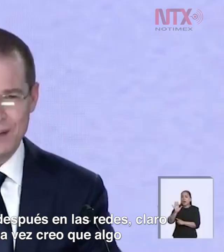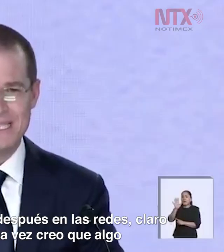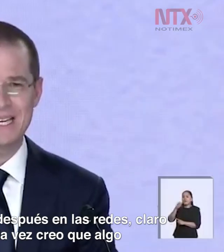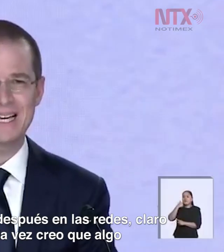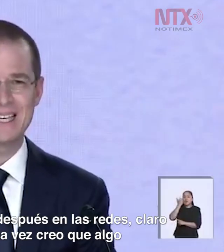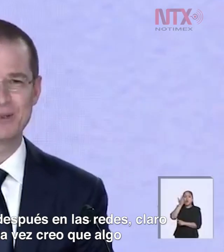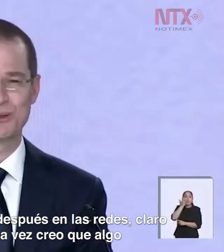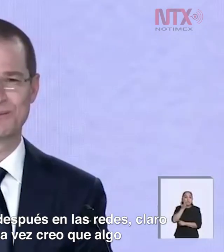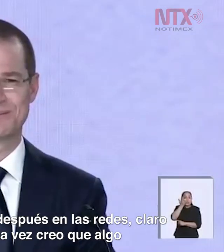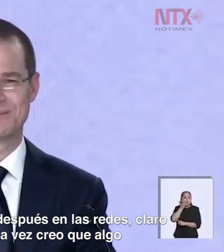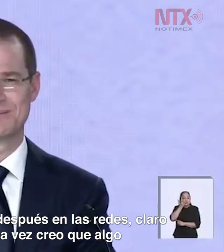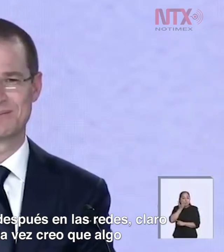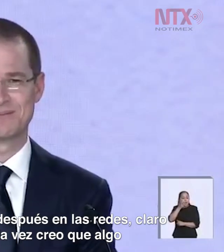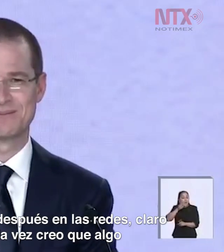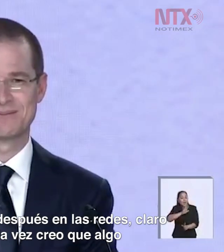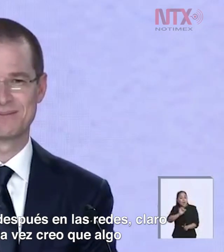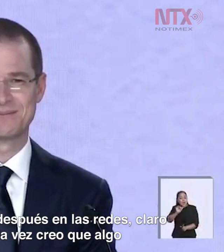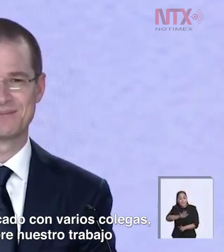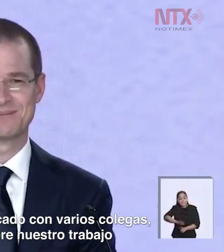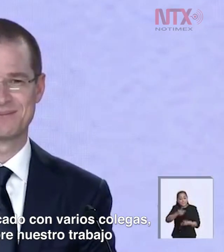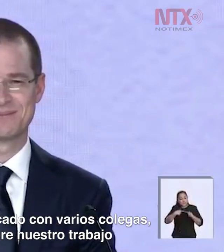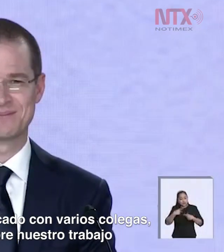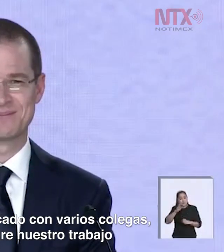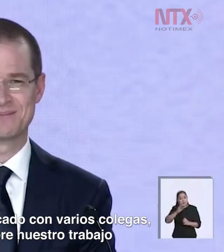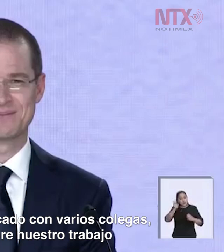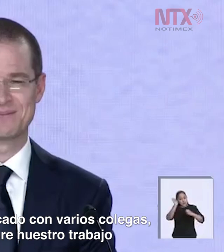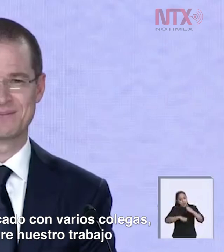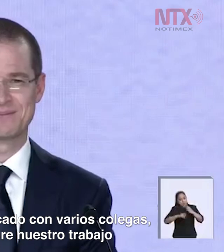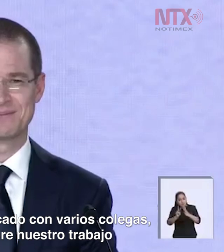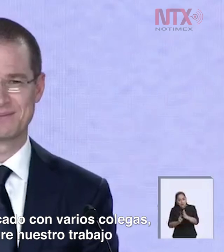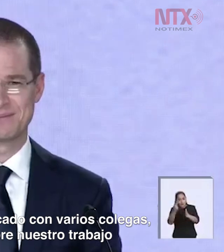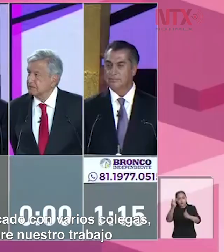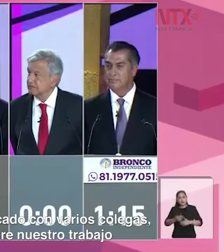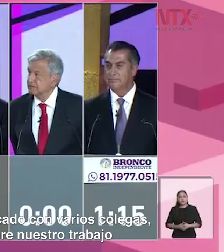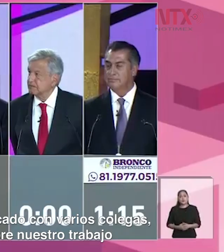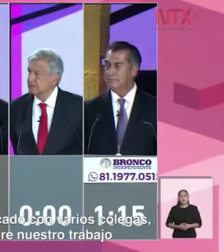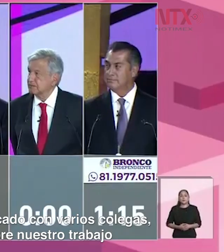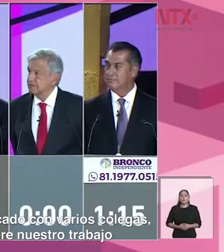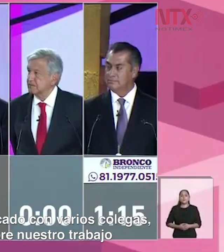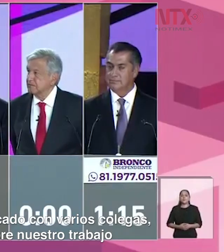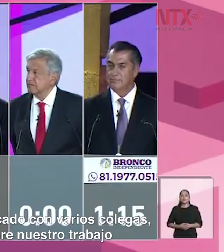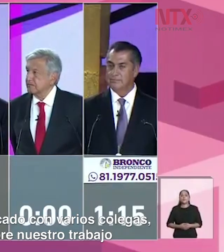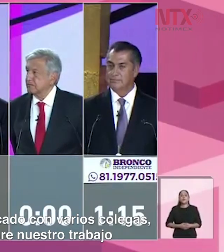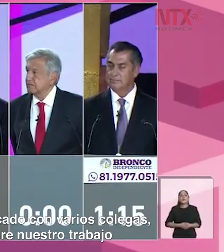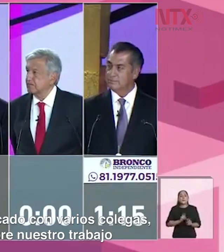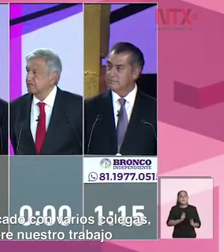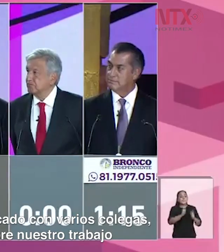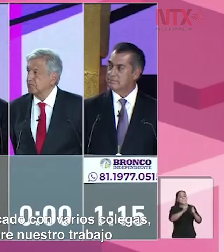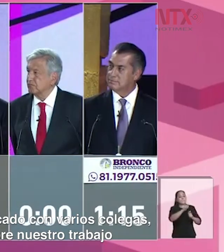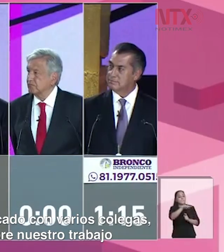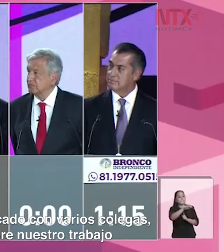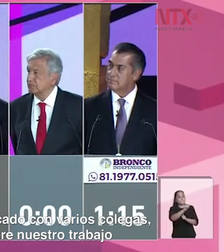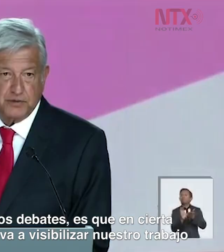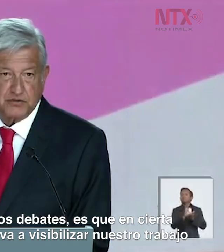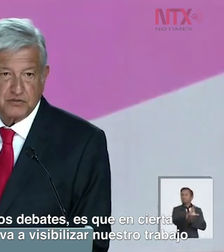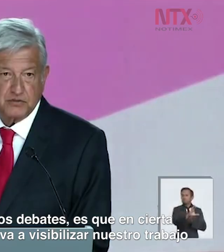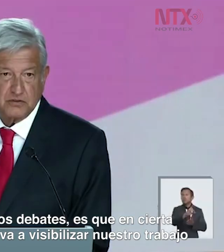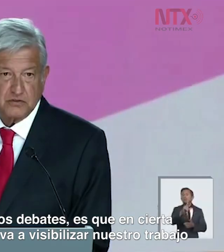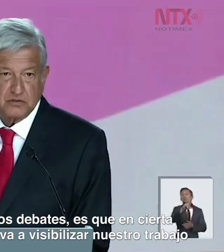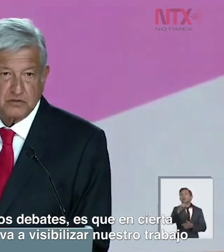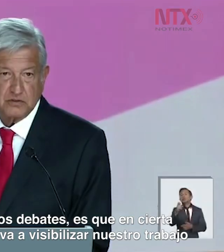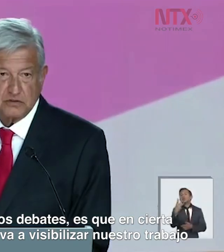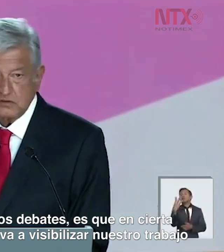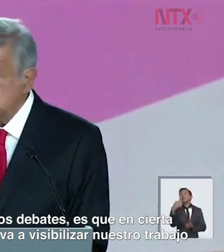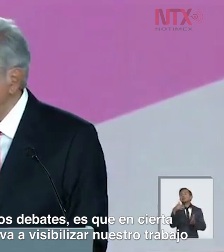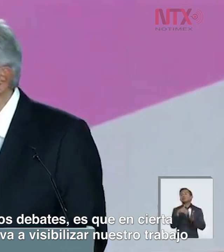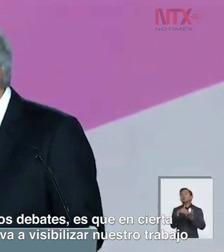y a la vez creo que algo importante que he platicado con varios colegas, no solamente sobre nuestro trabajo y los que